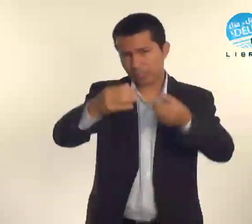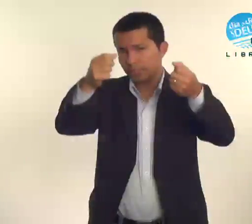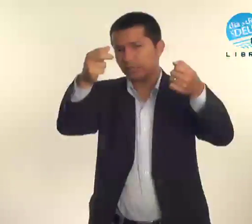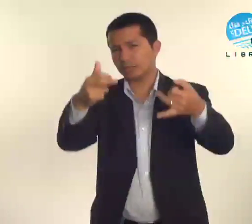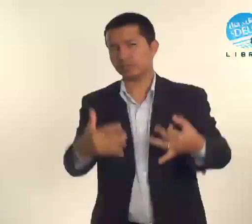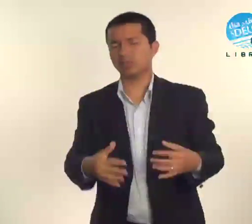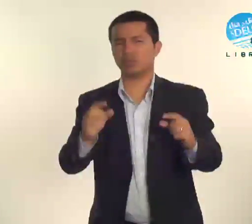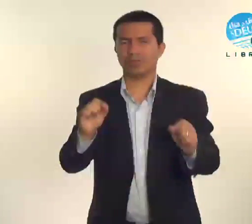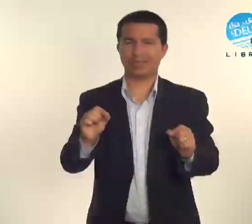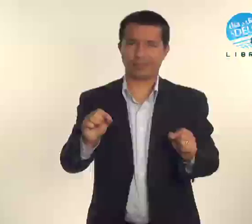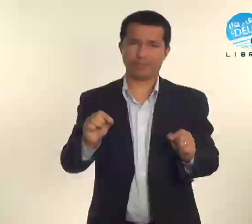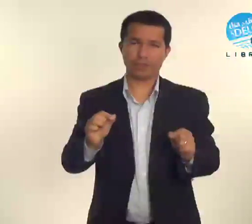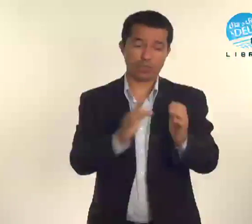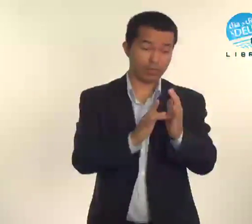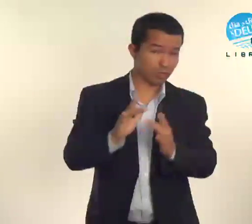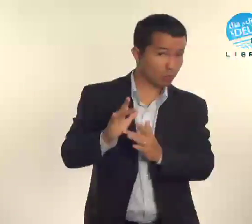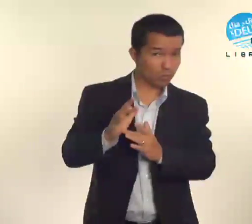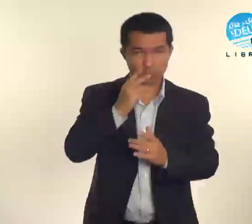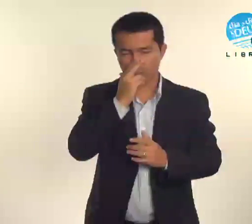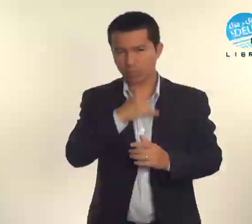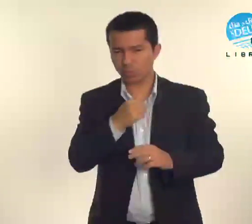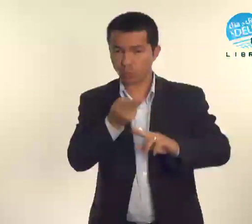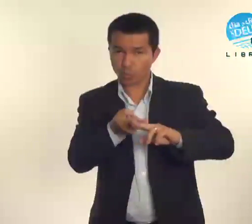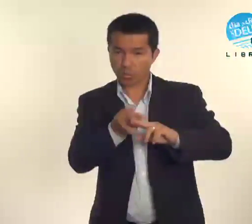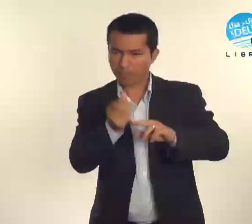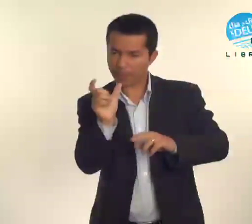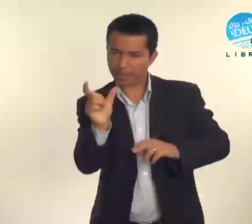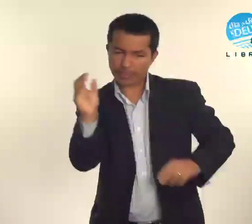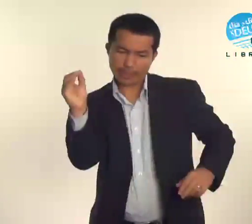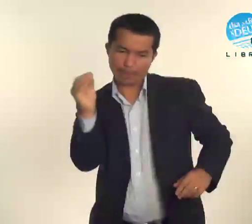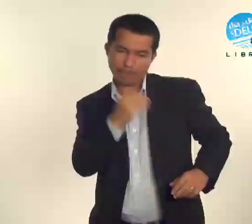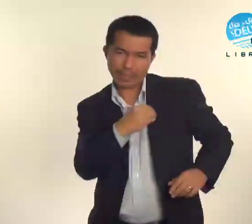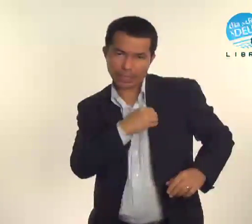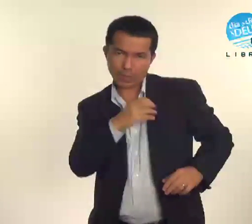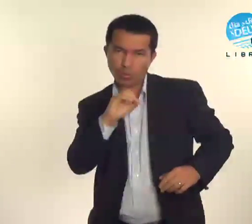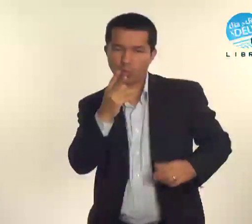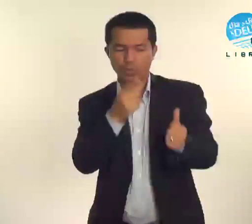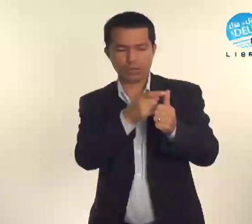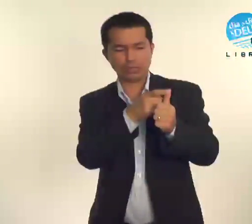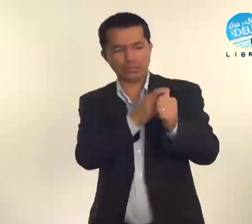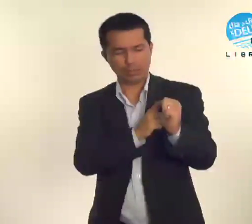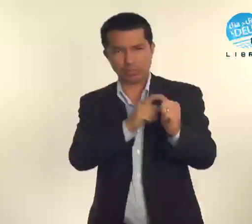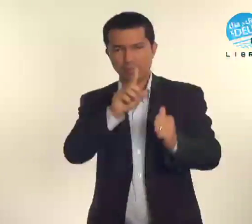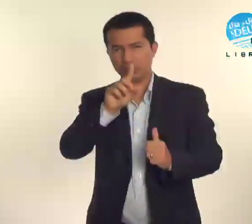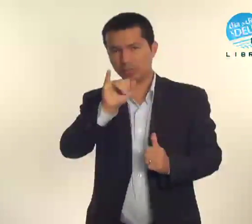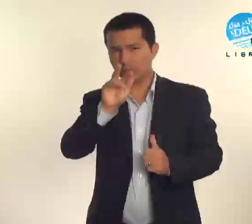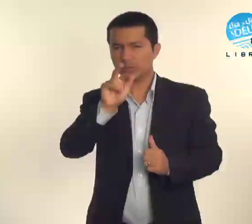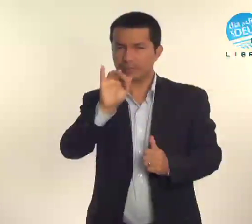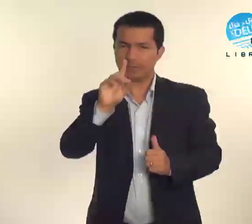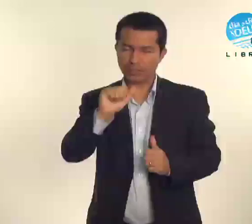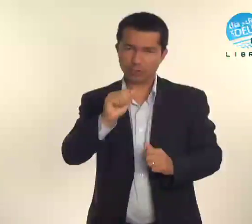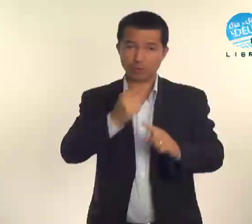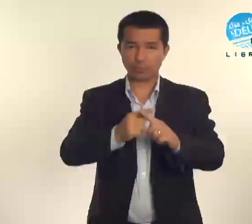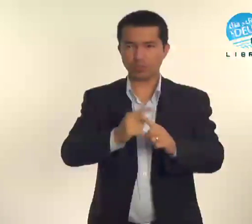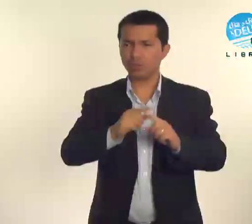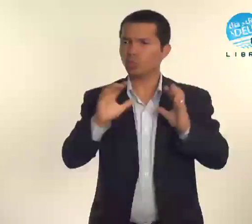para a gente compreender como o pecado domina a nossa vida, trabalha na nossa vida e como